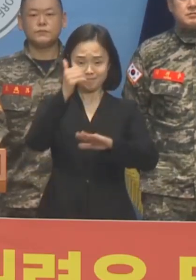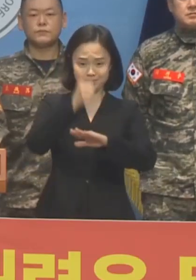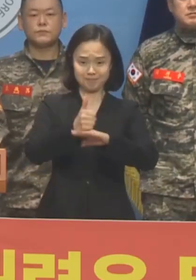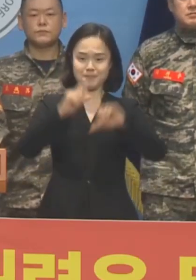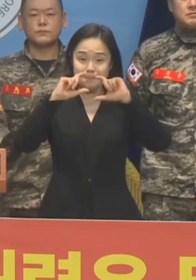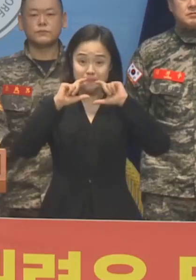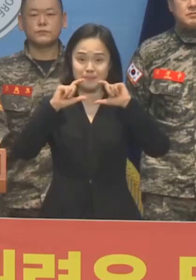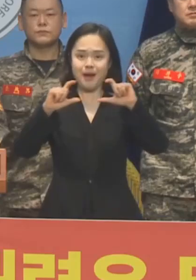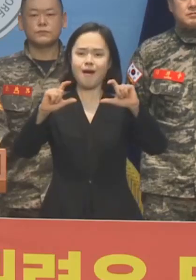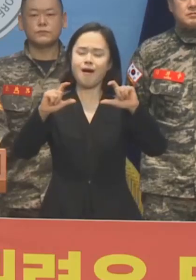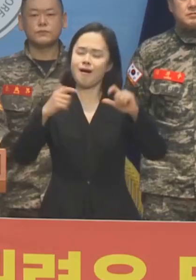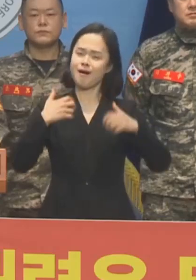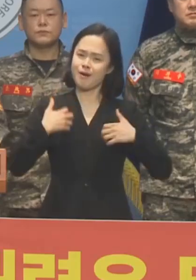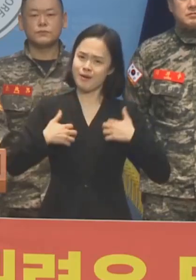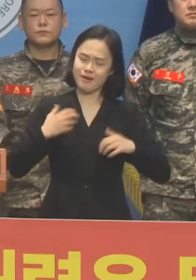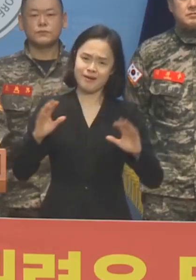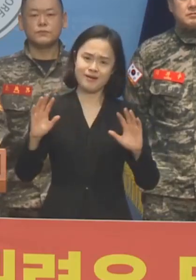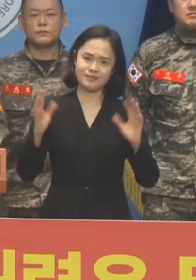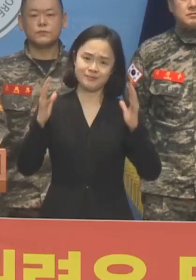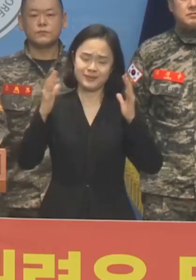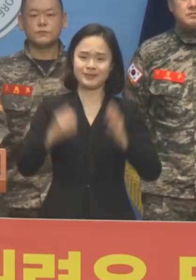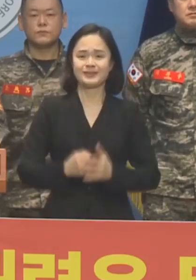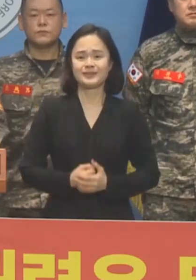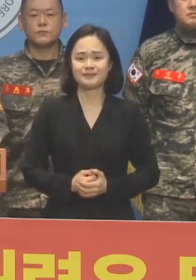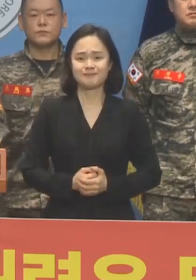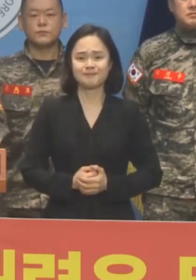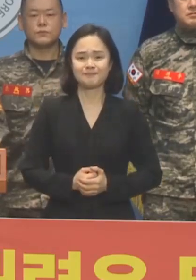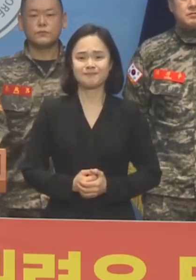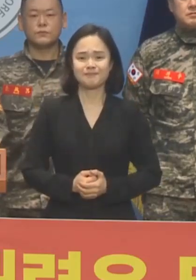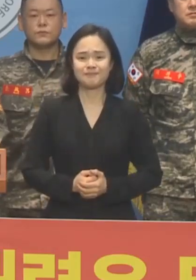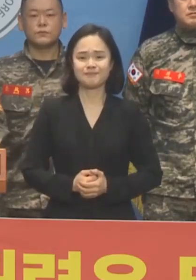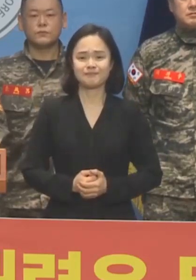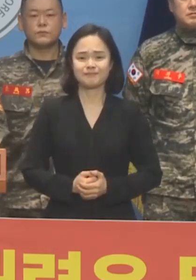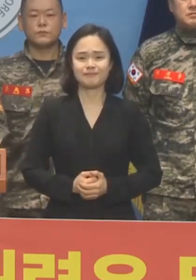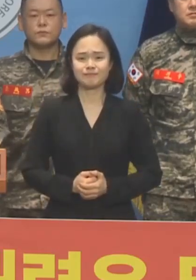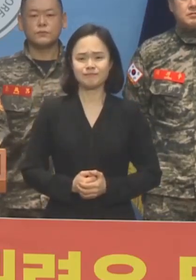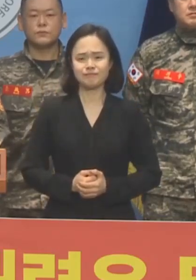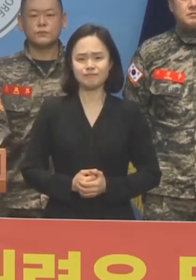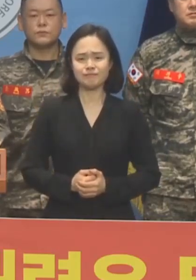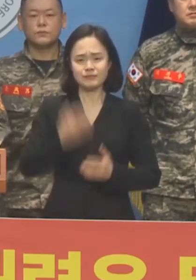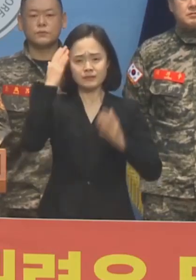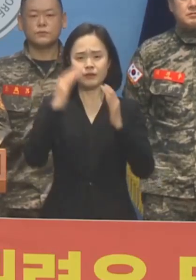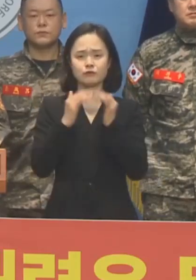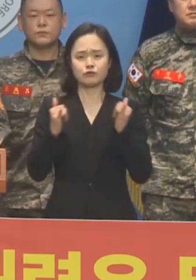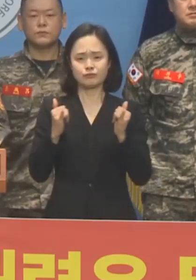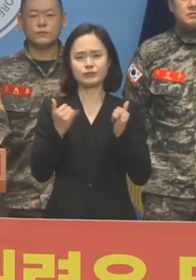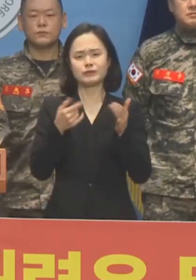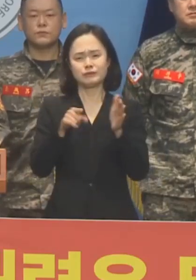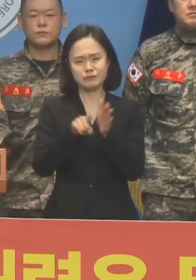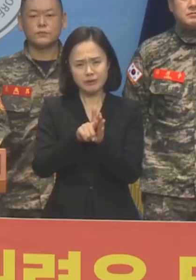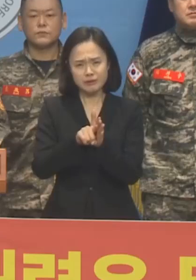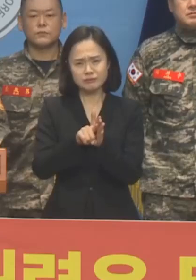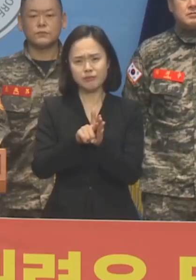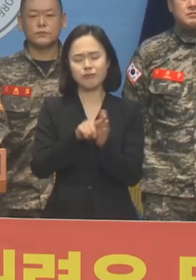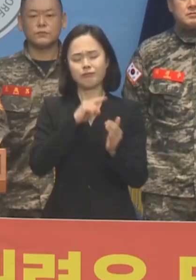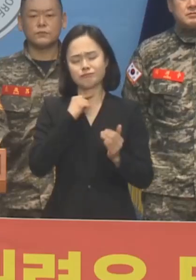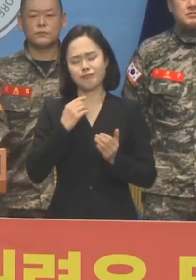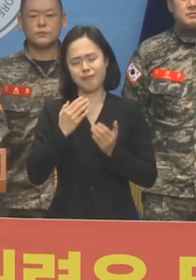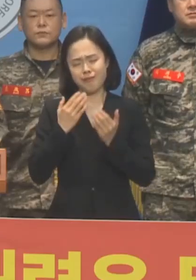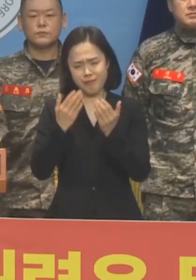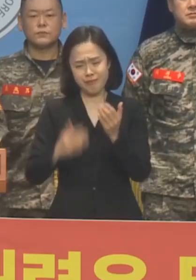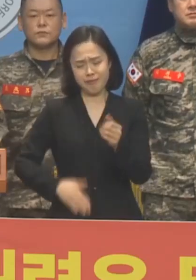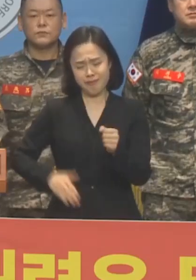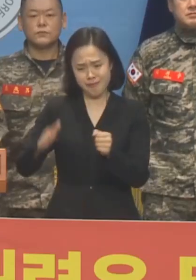대한민국을 지키기 위해 군에 복무하던 해병의 죽음 앞에 억울함이 없도록